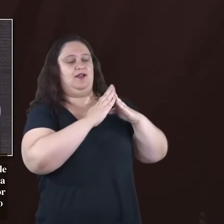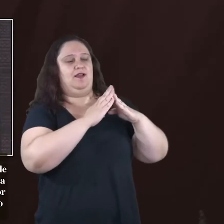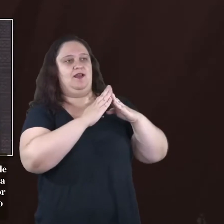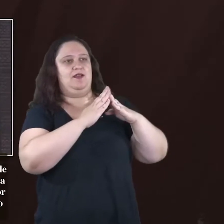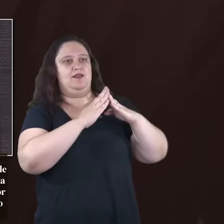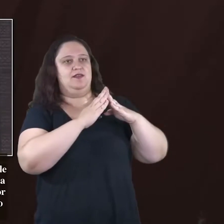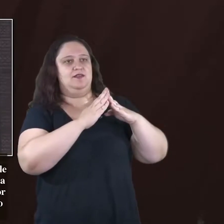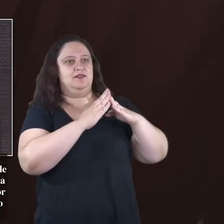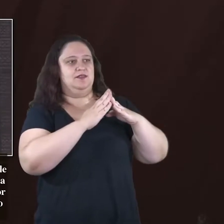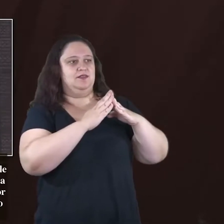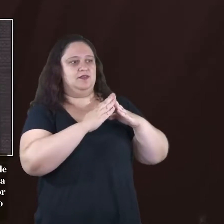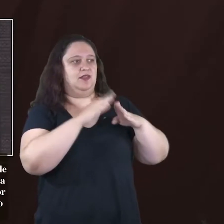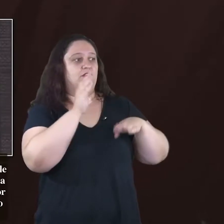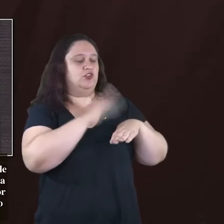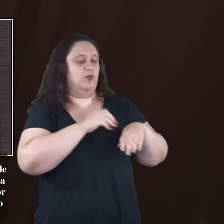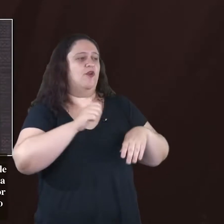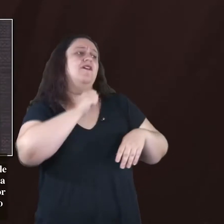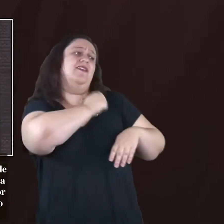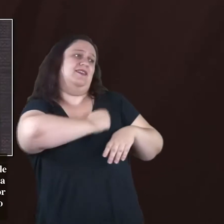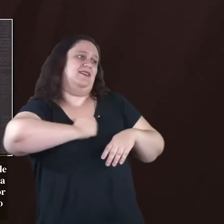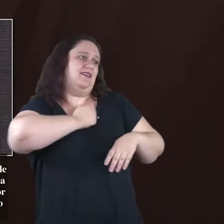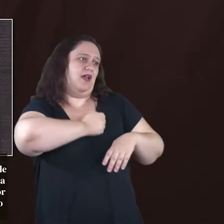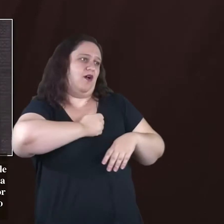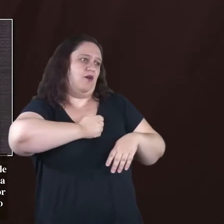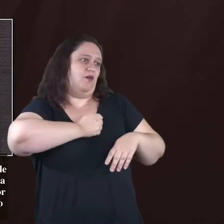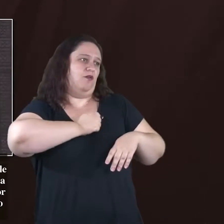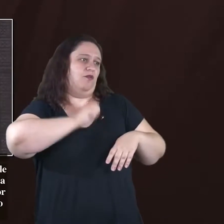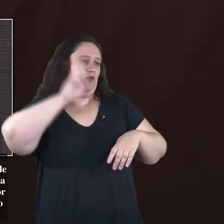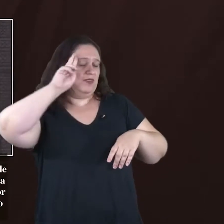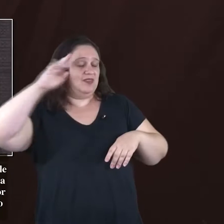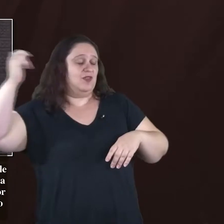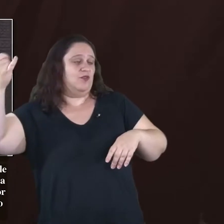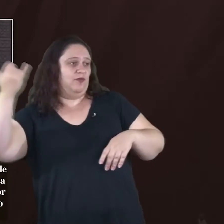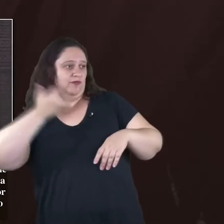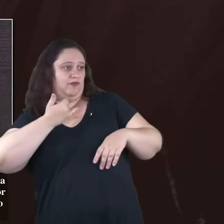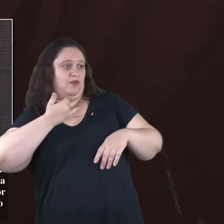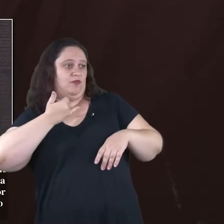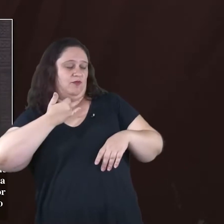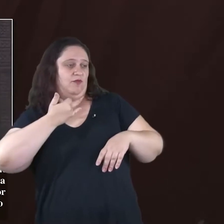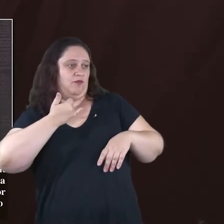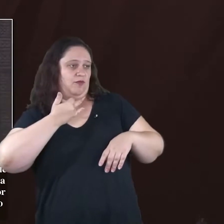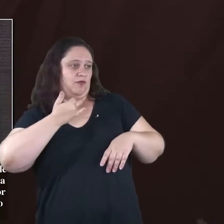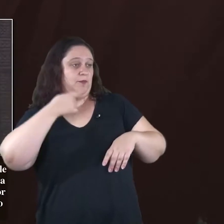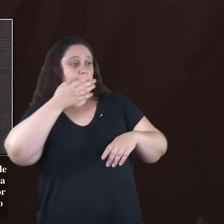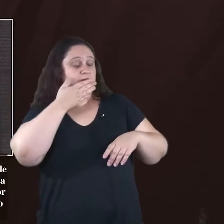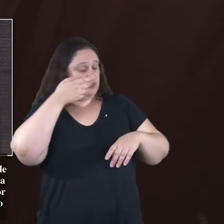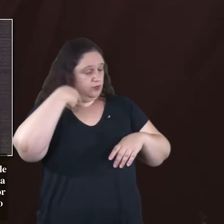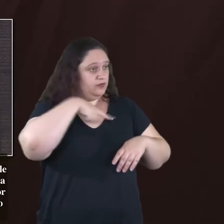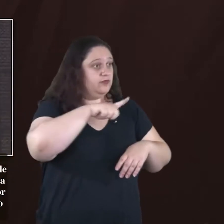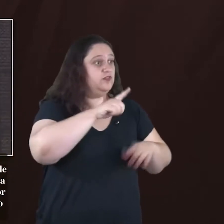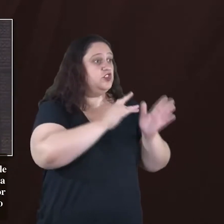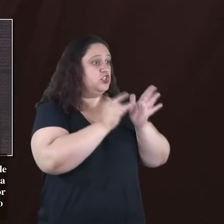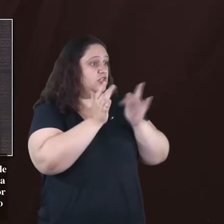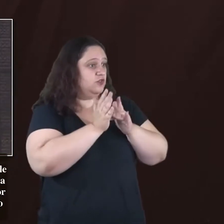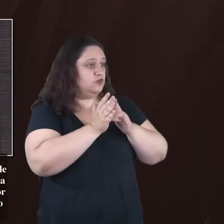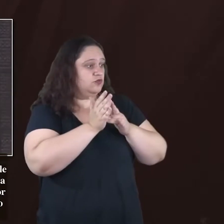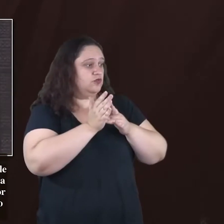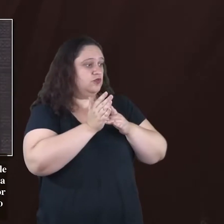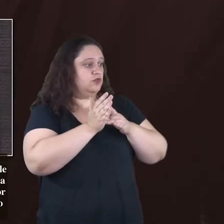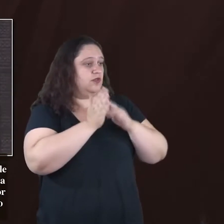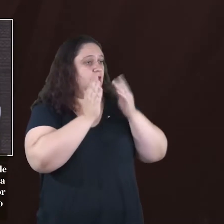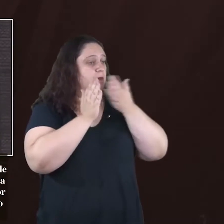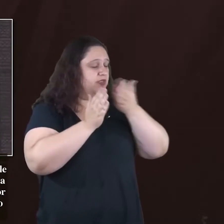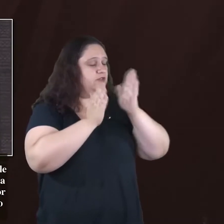próprio Jesus, que te apareceu no caminho por onde vinhas, para que recuperes a vista e